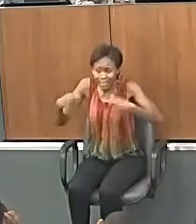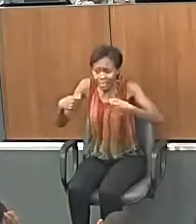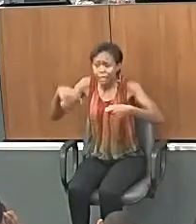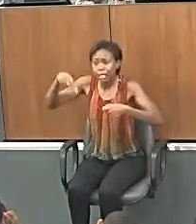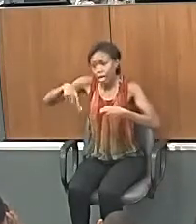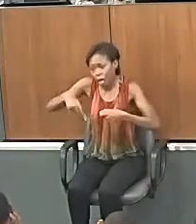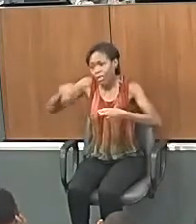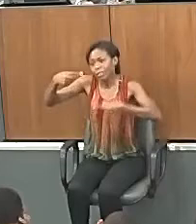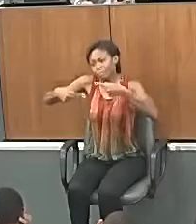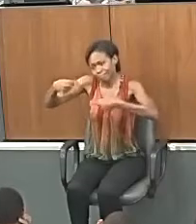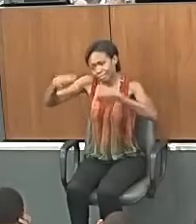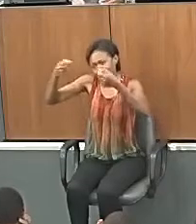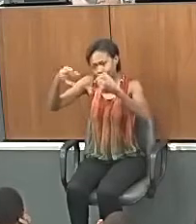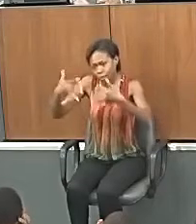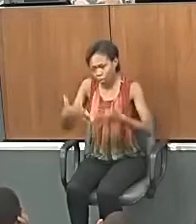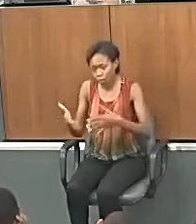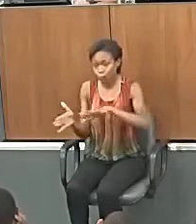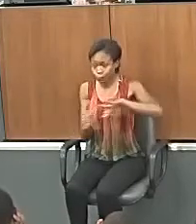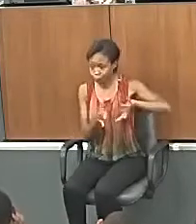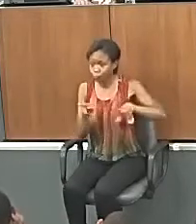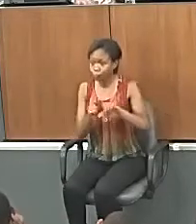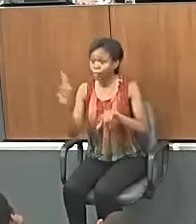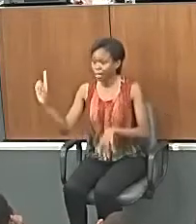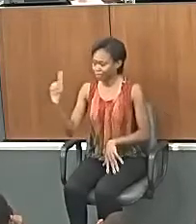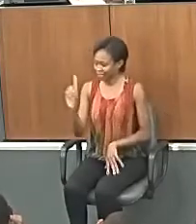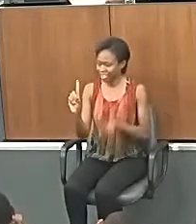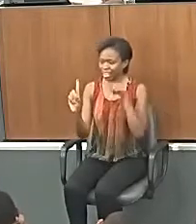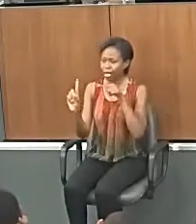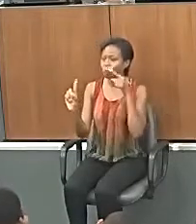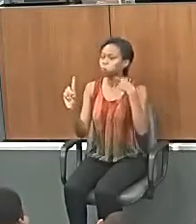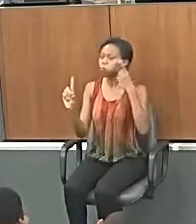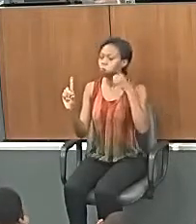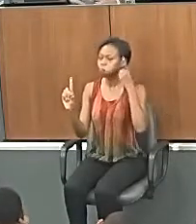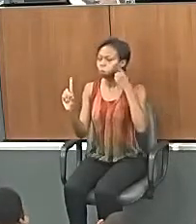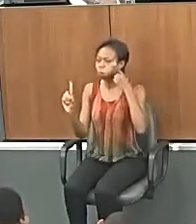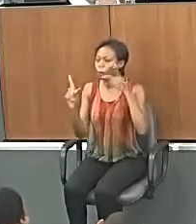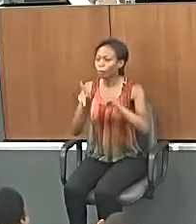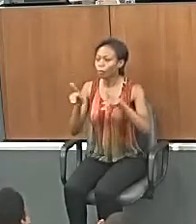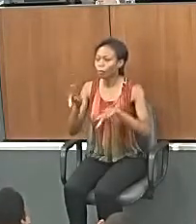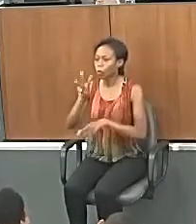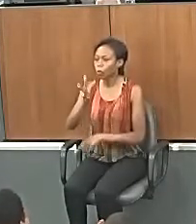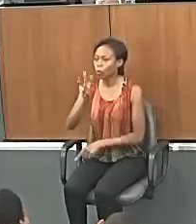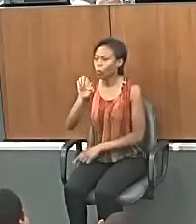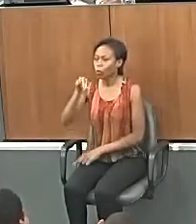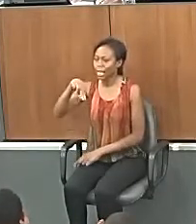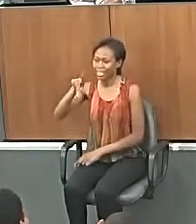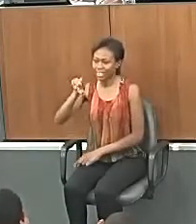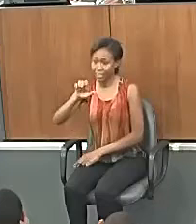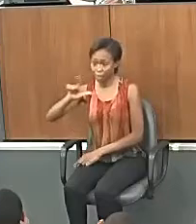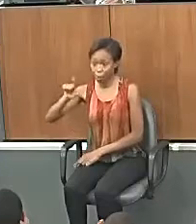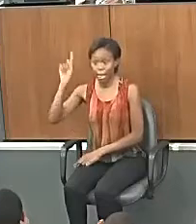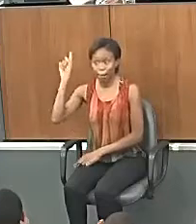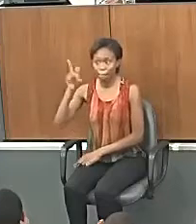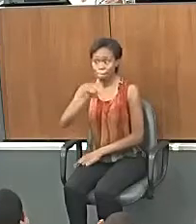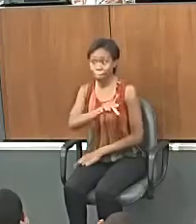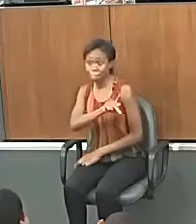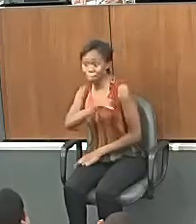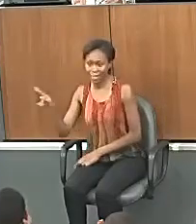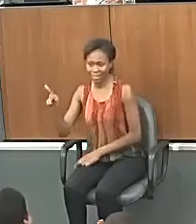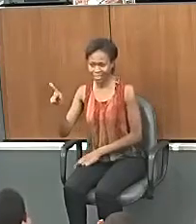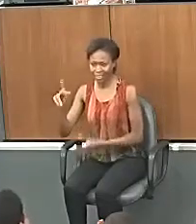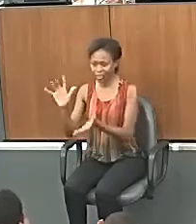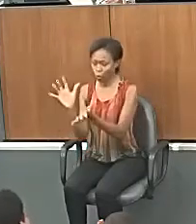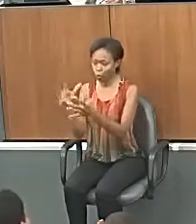de registrar presença aqui do novo companheiro deputado professor lembra o presidente da comissão das pessoas com